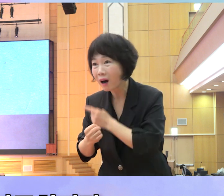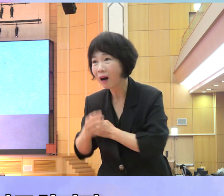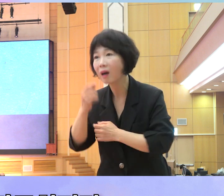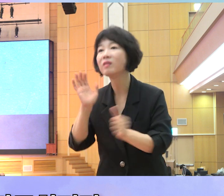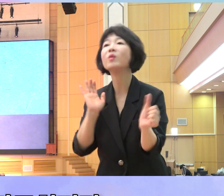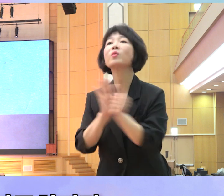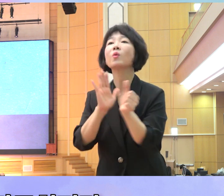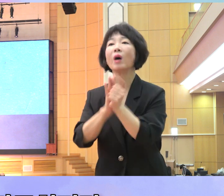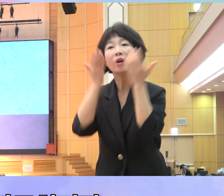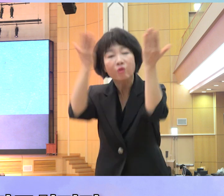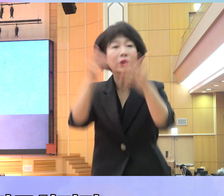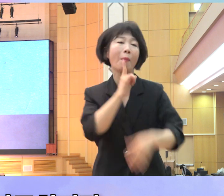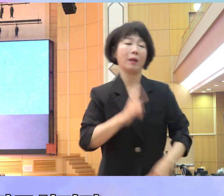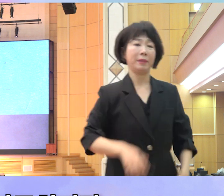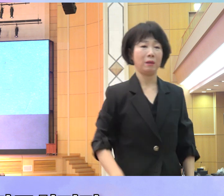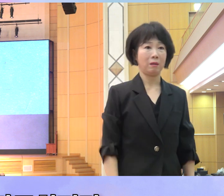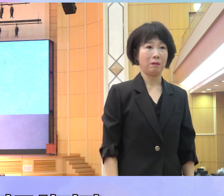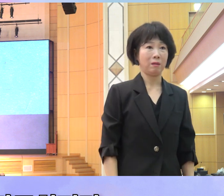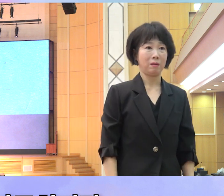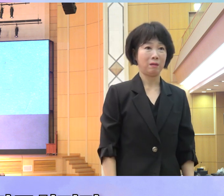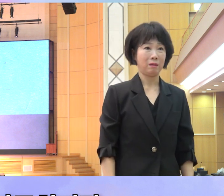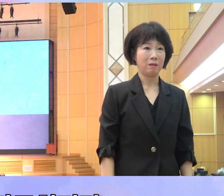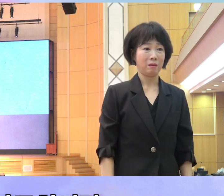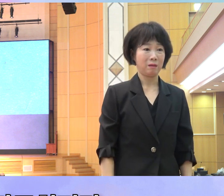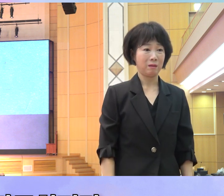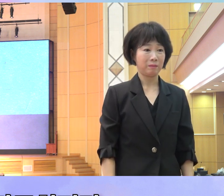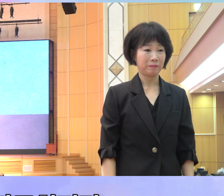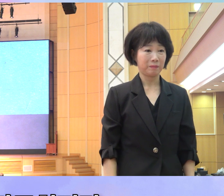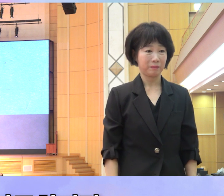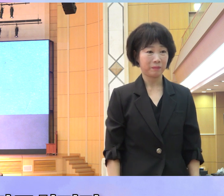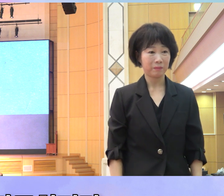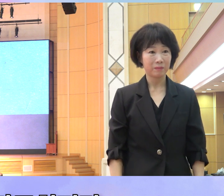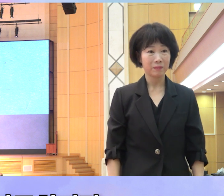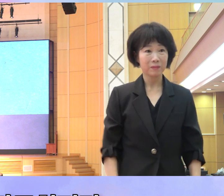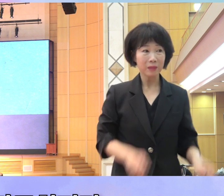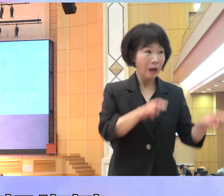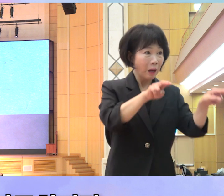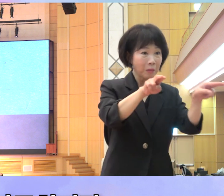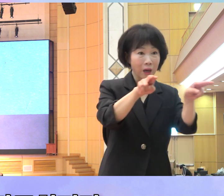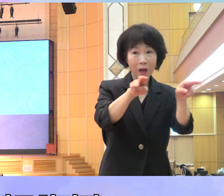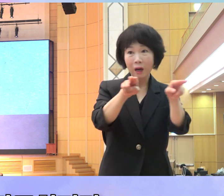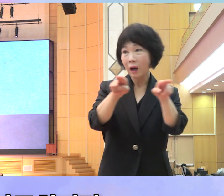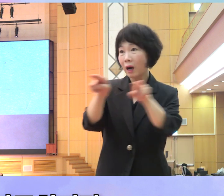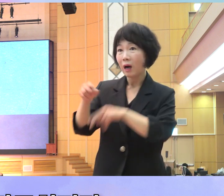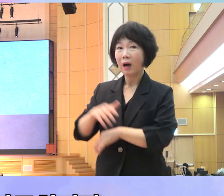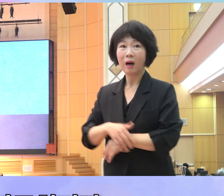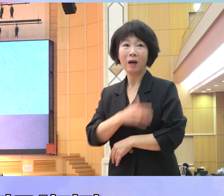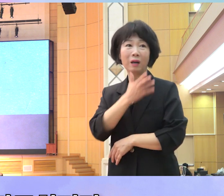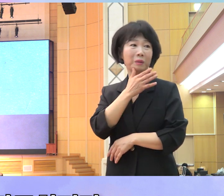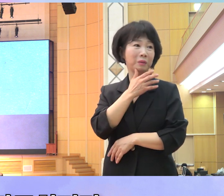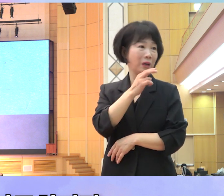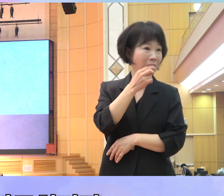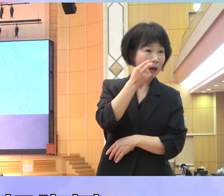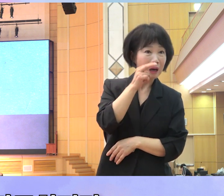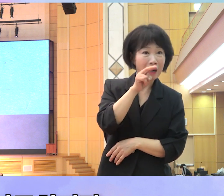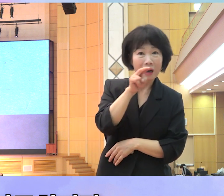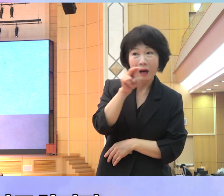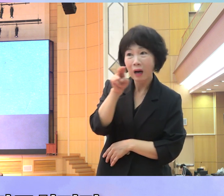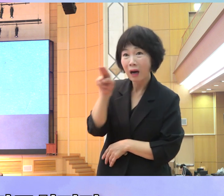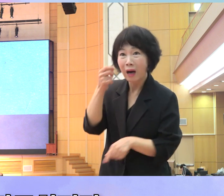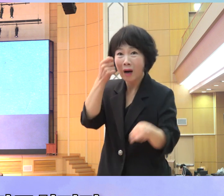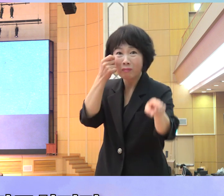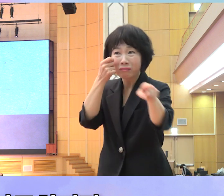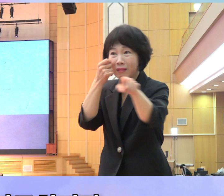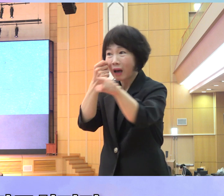가르치시더라 요거고, 마태복음 14장 14절에서는 보니까 불쌍히 여겨서 그 병인들, 병에 걸린